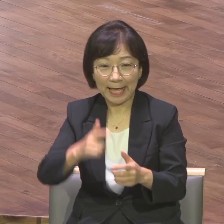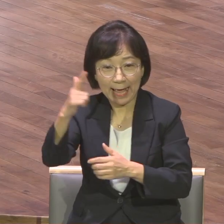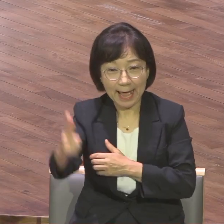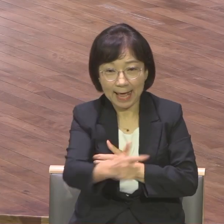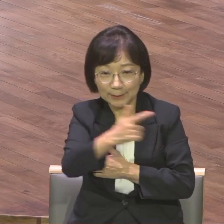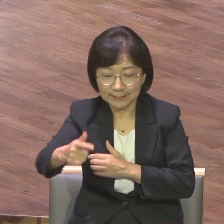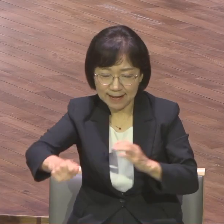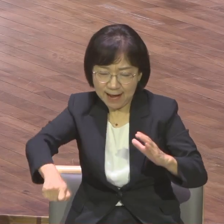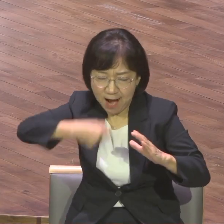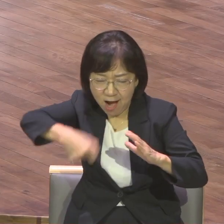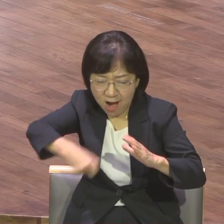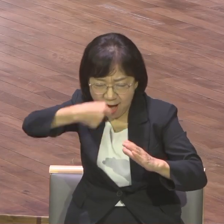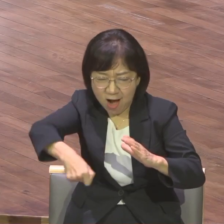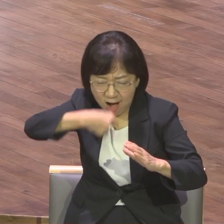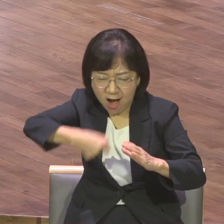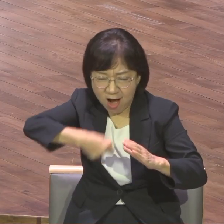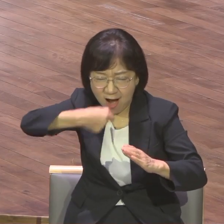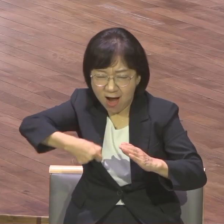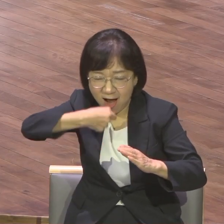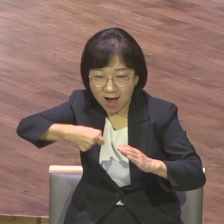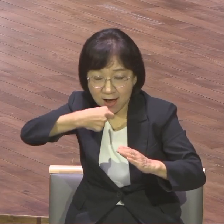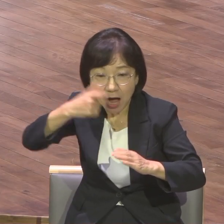뻔. 허리끈 안 잠겨.